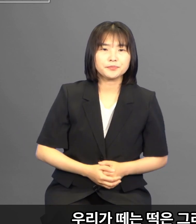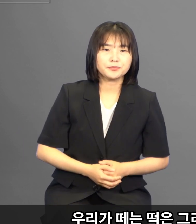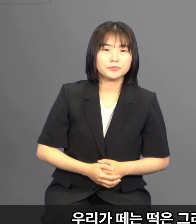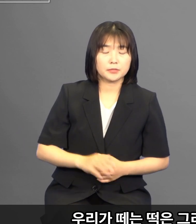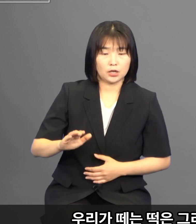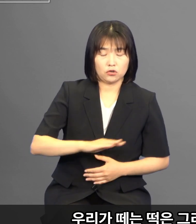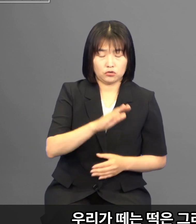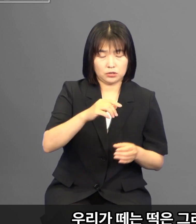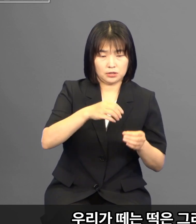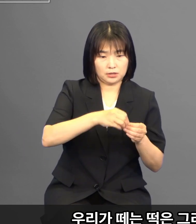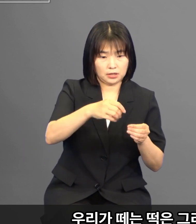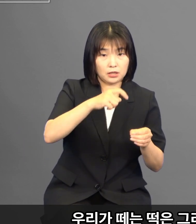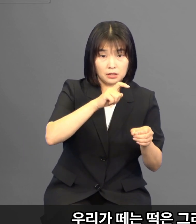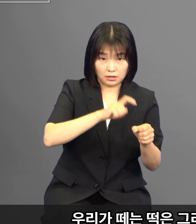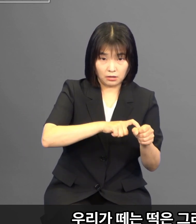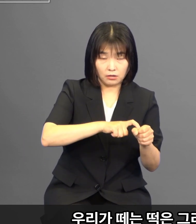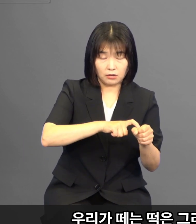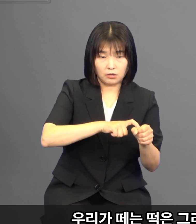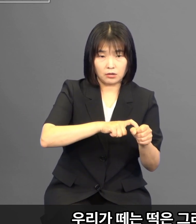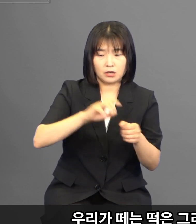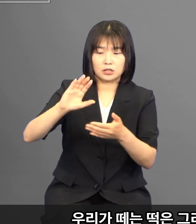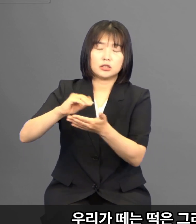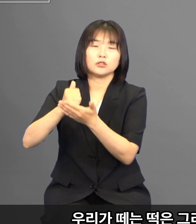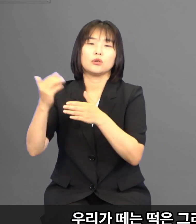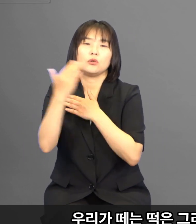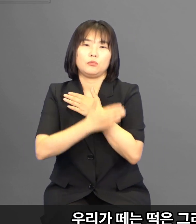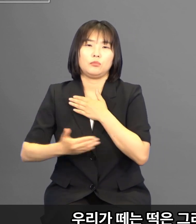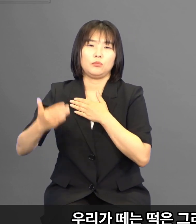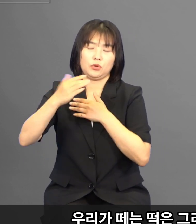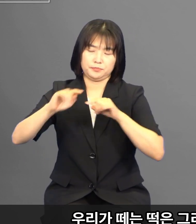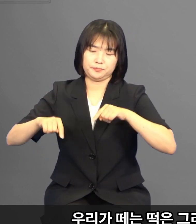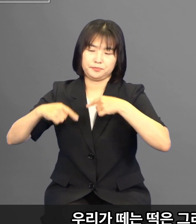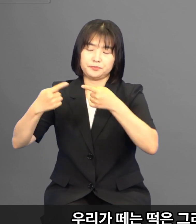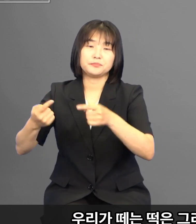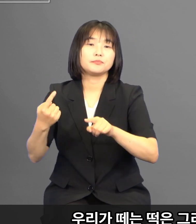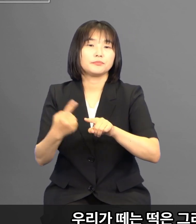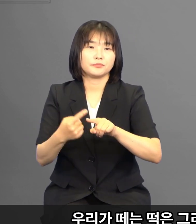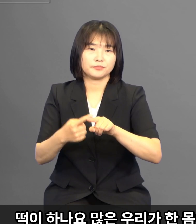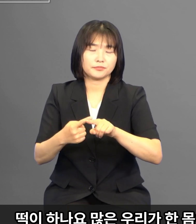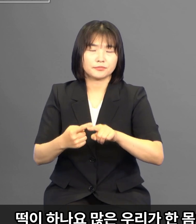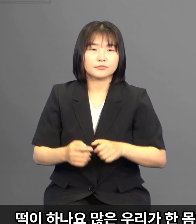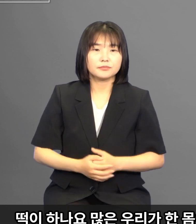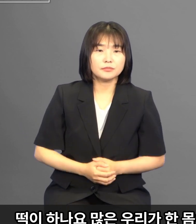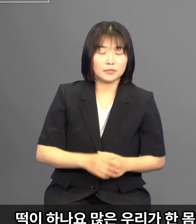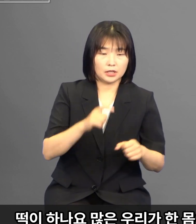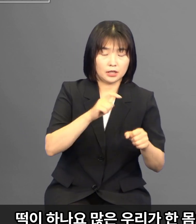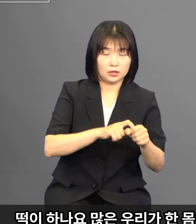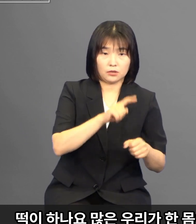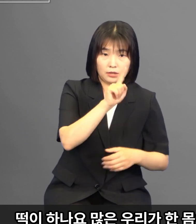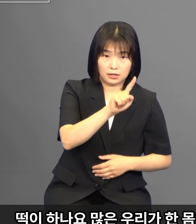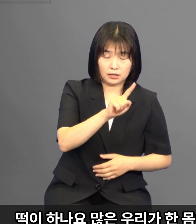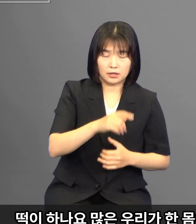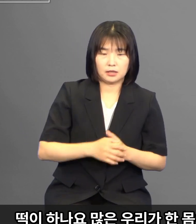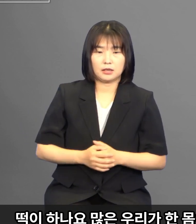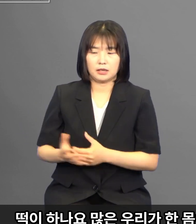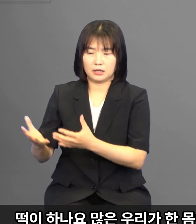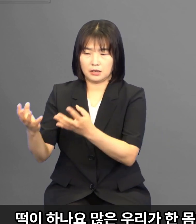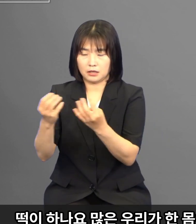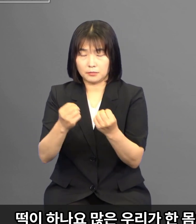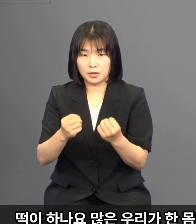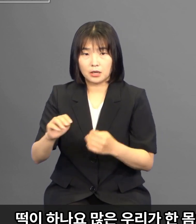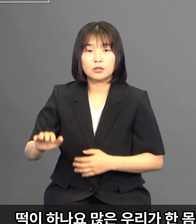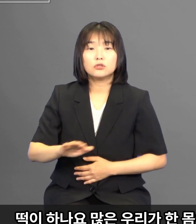우리가 떼는 떡은 그리스도의 몸에 참여함이 아니냐. 떡이 하나요 많은 우리가